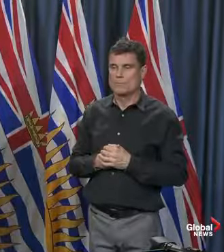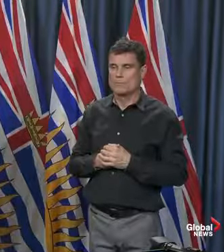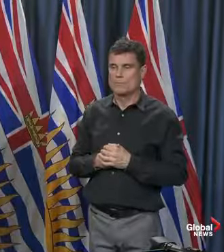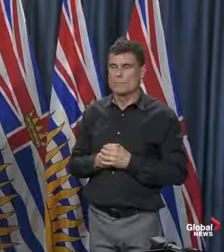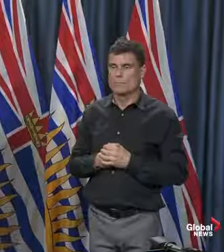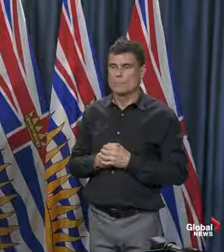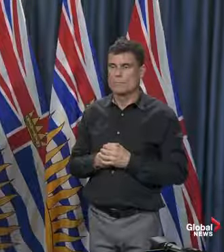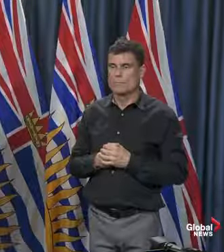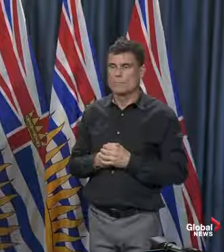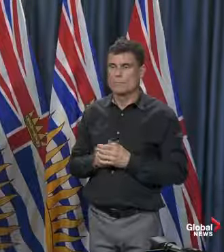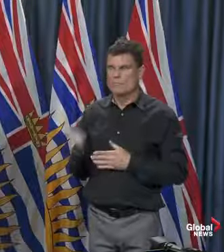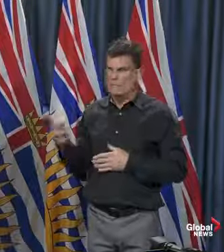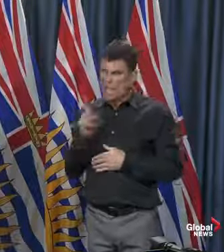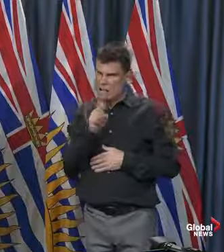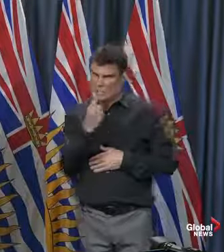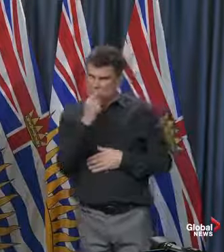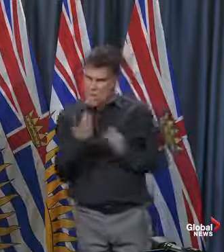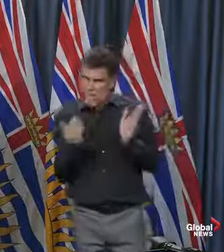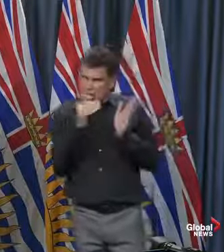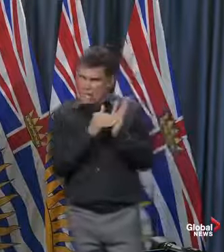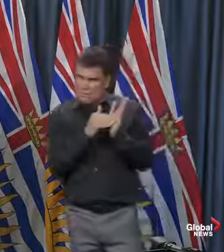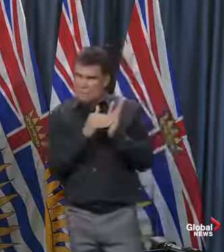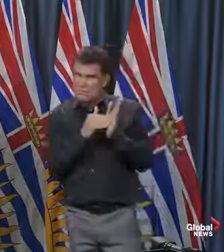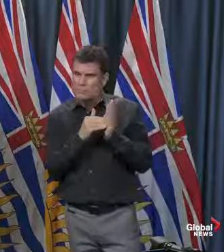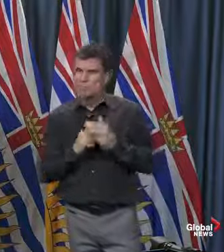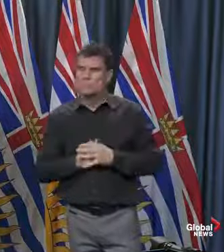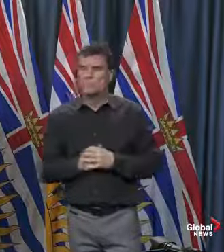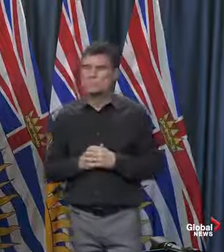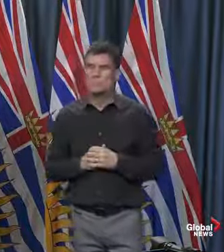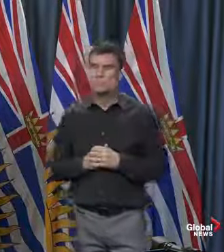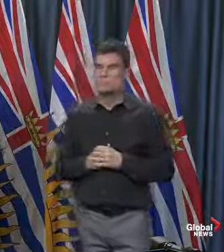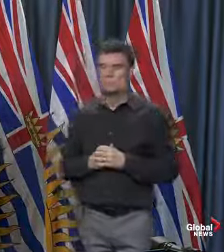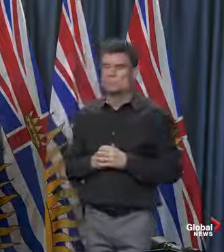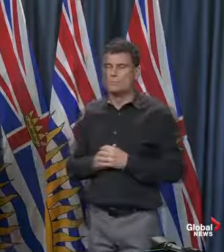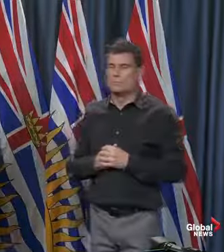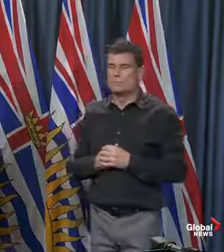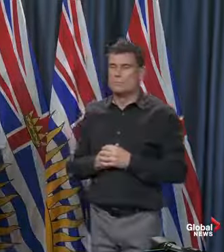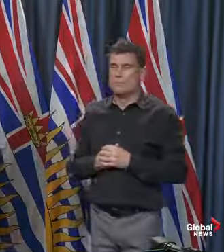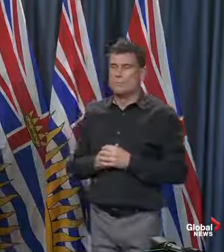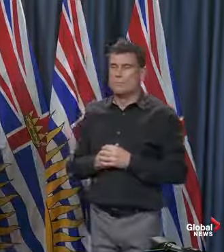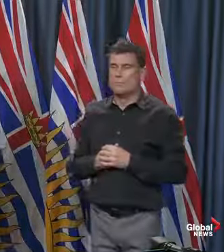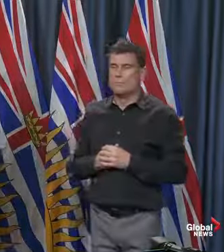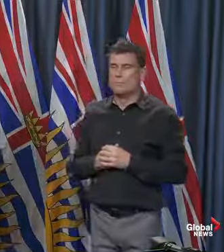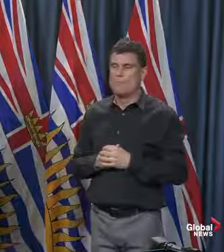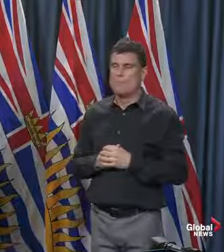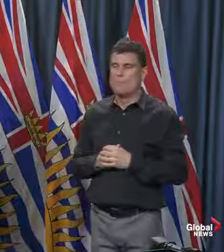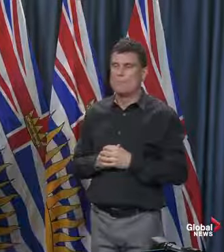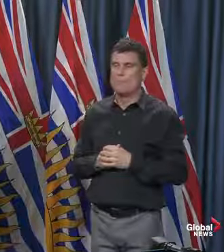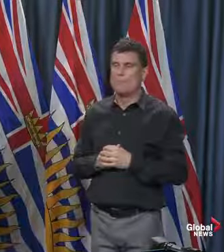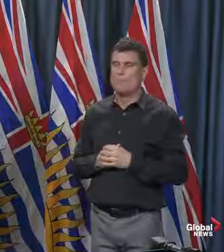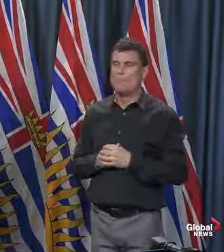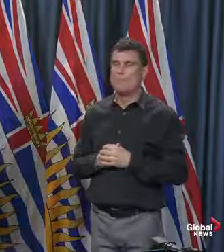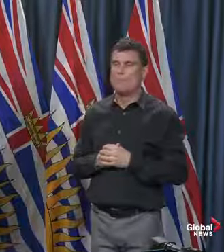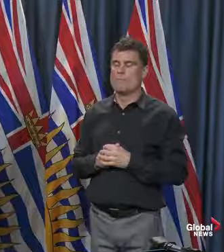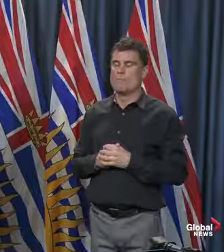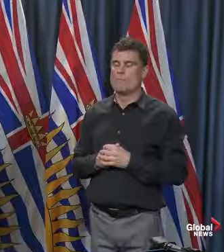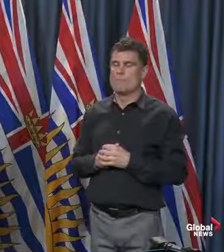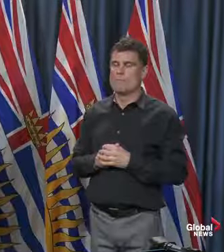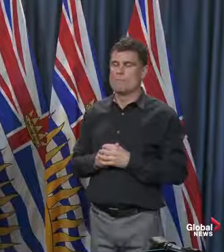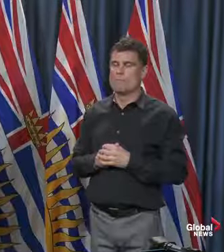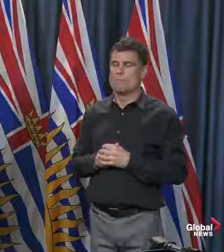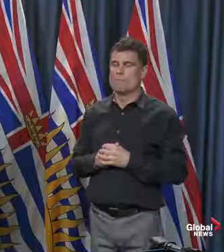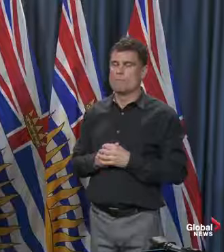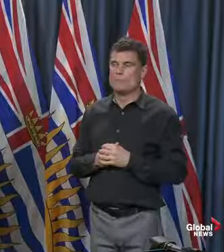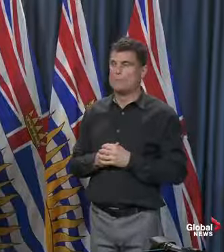pas. Il est parfois suggéré que tout le monde passe le test de Covid-19. À quel moment est-ce que ça